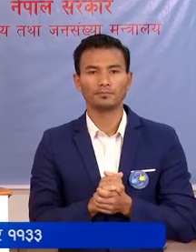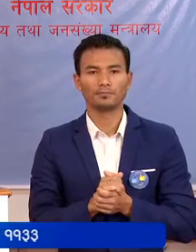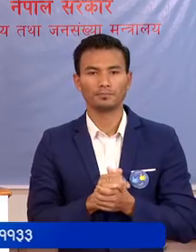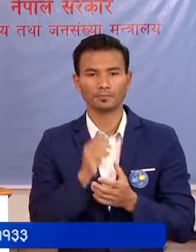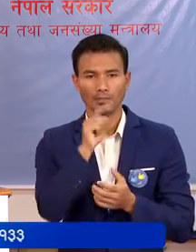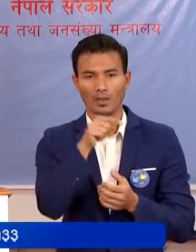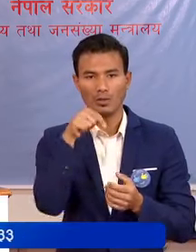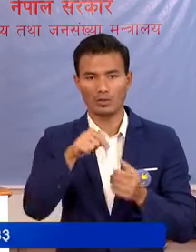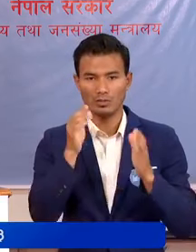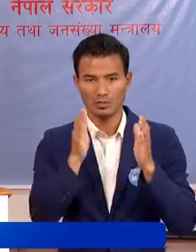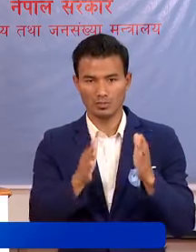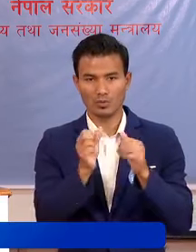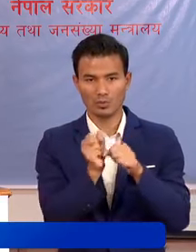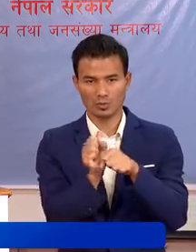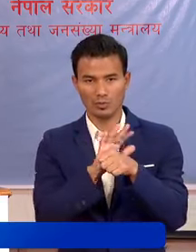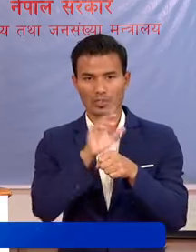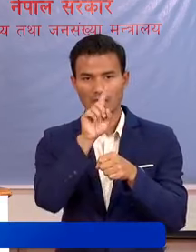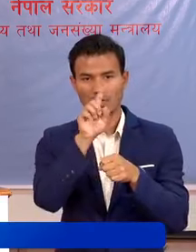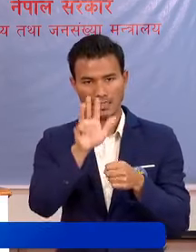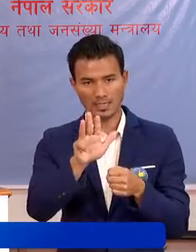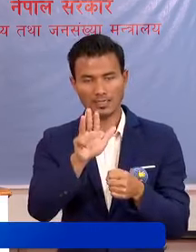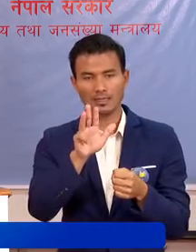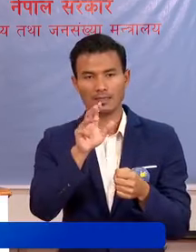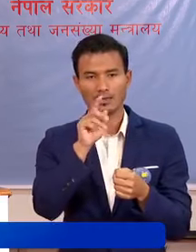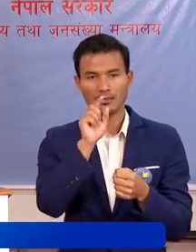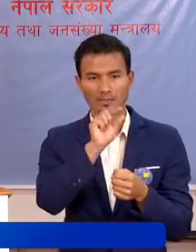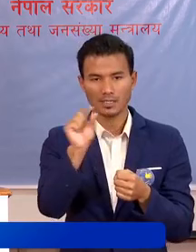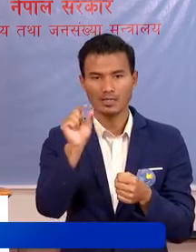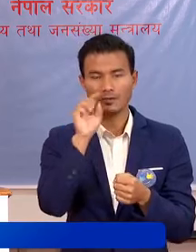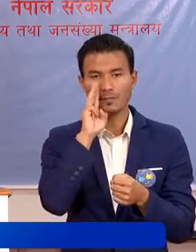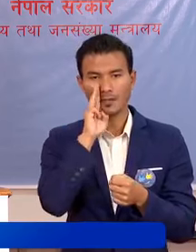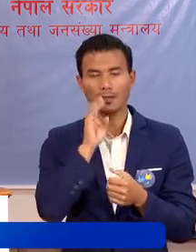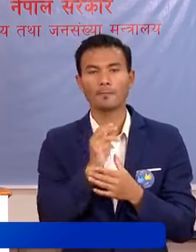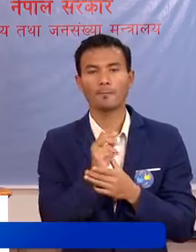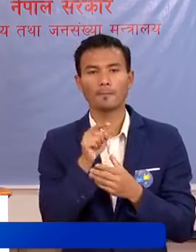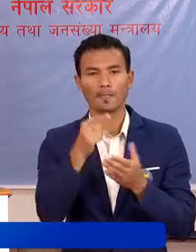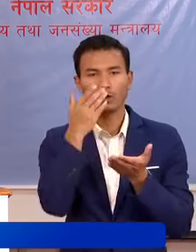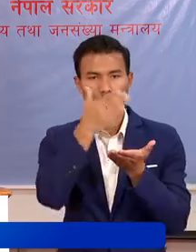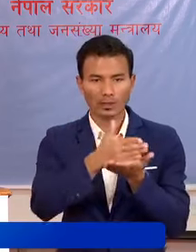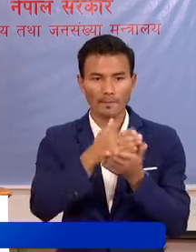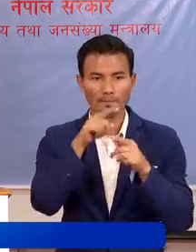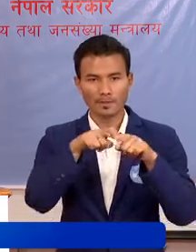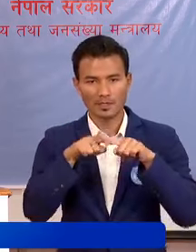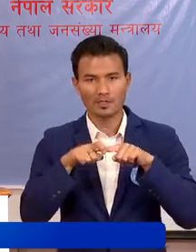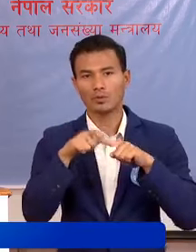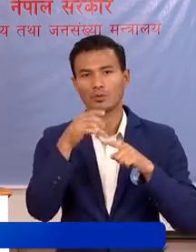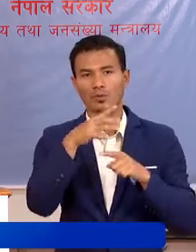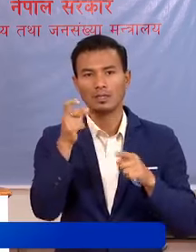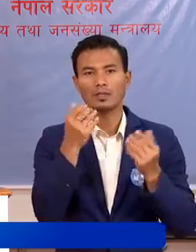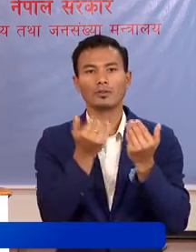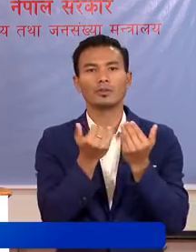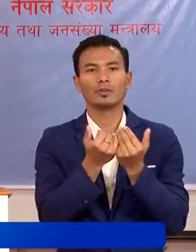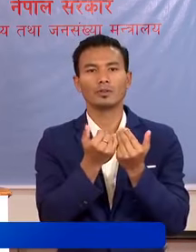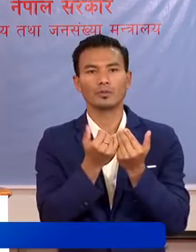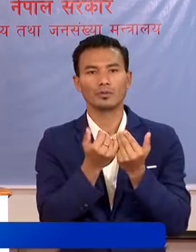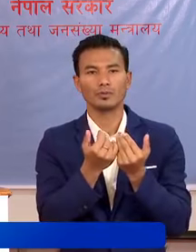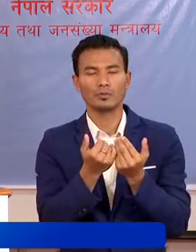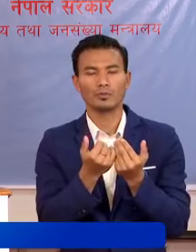त्यांचाई हालसमा हमले कोविट नाइंटिन को विशाय मा एसको रोग थाम्रा नियन तनको लागी गरे का